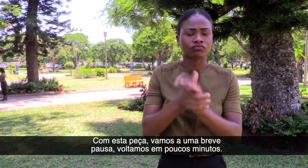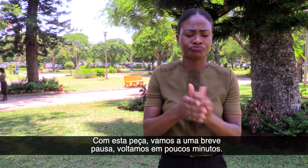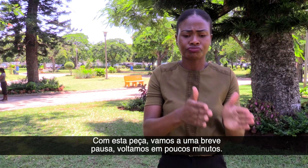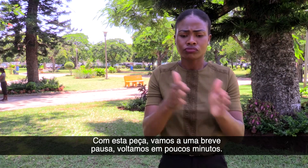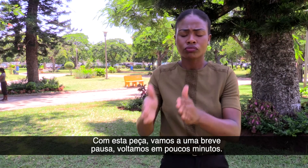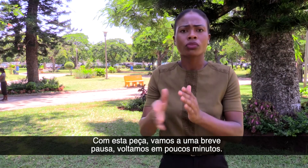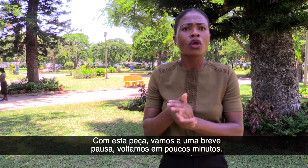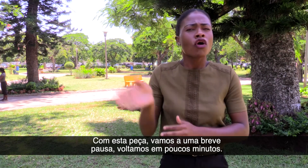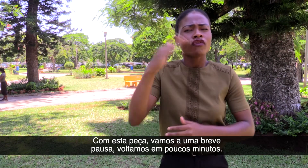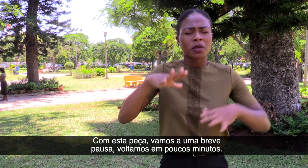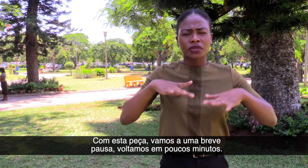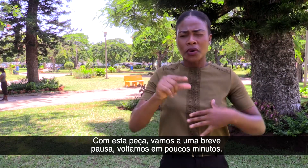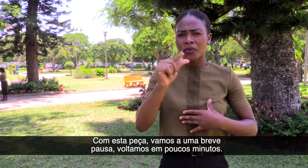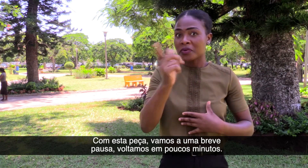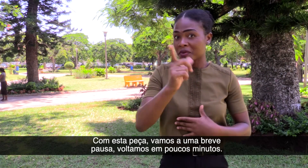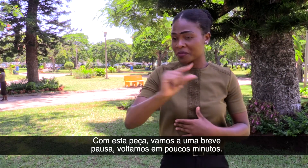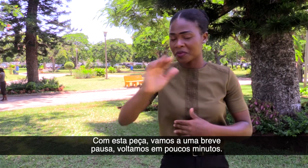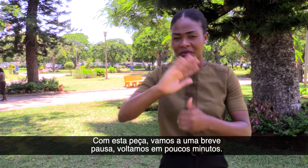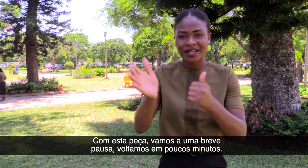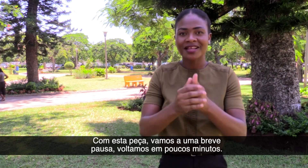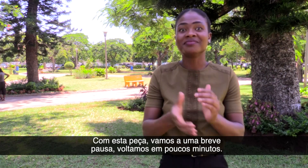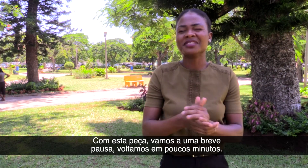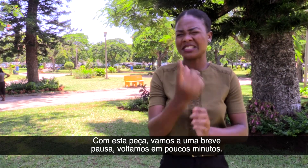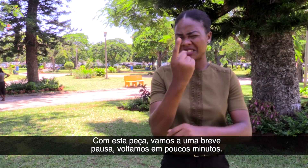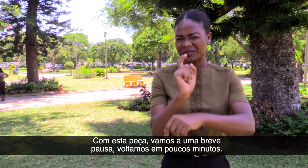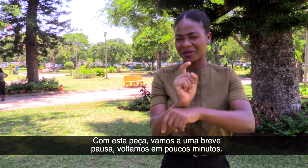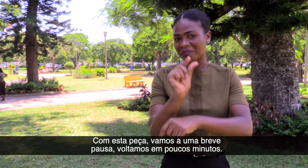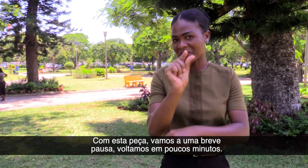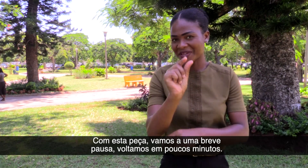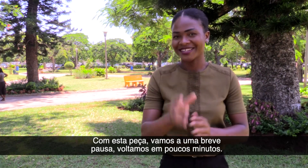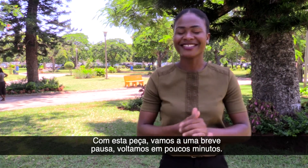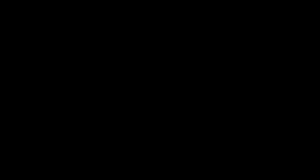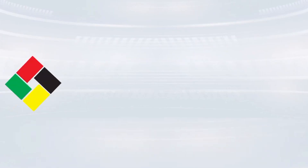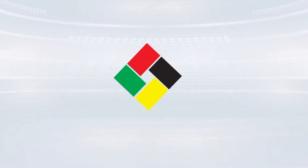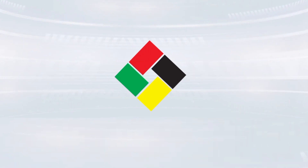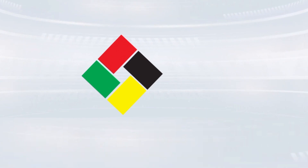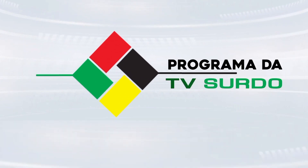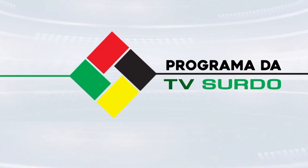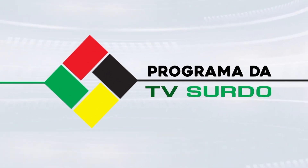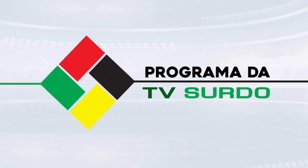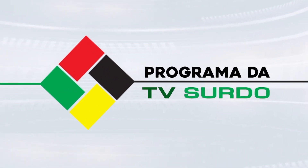esta peça, vamos a uma breve pausa. Voltamos em poucos minutos.